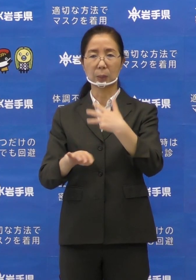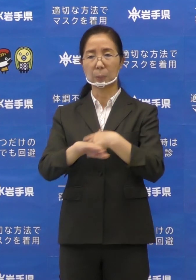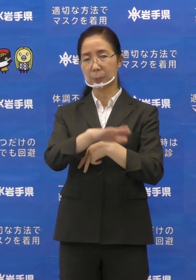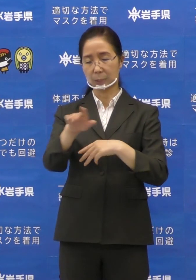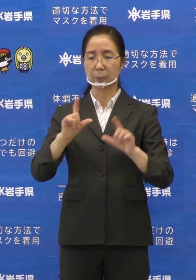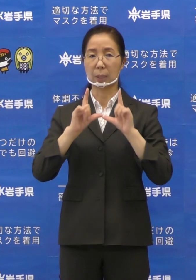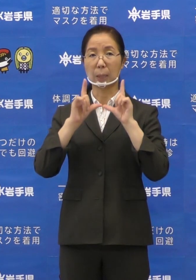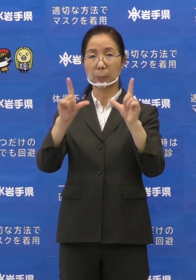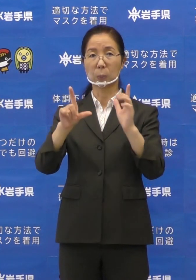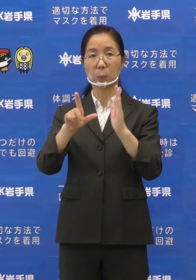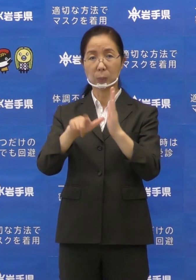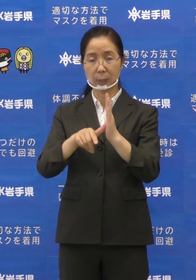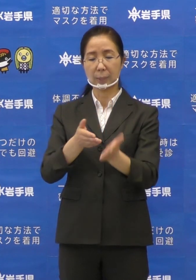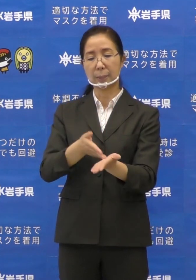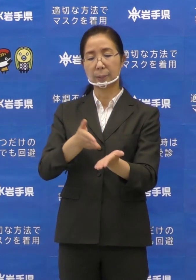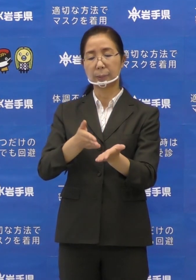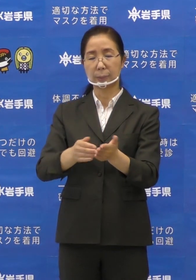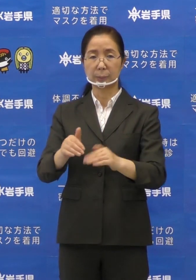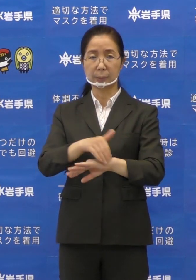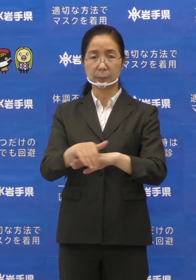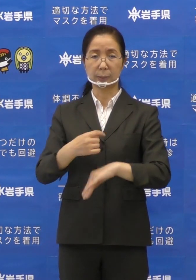から語られたんだと思います。